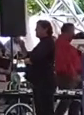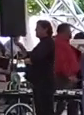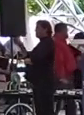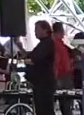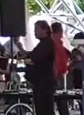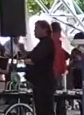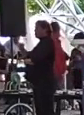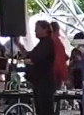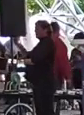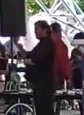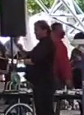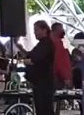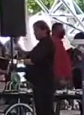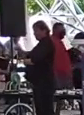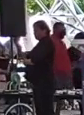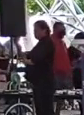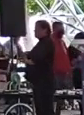Calpulalpa.